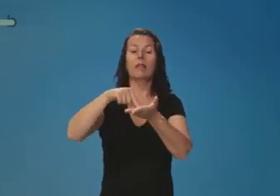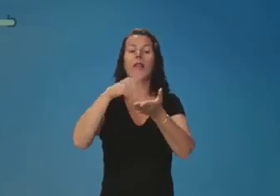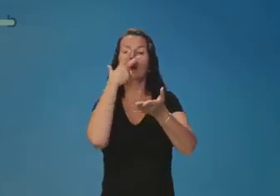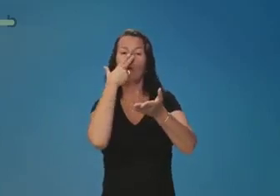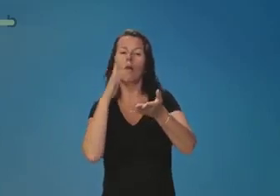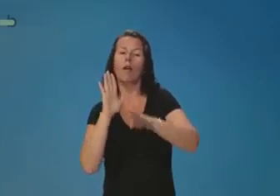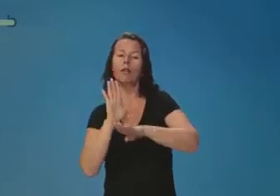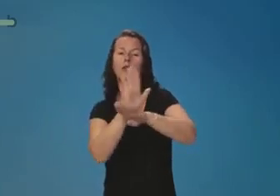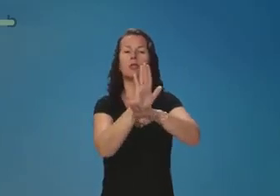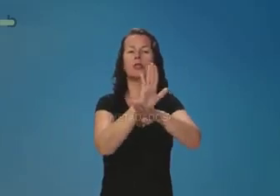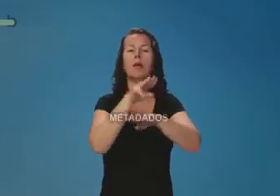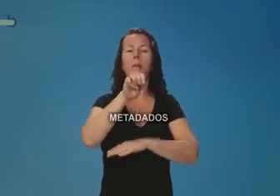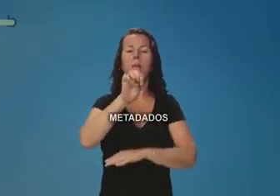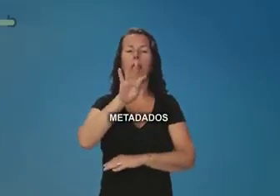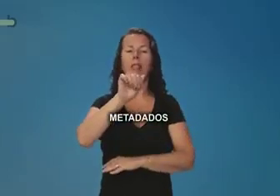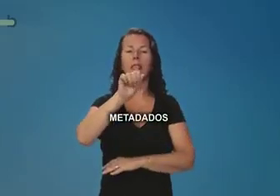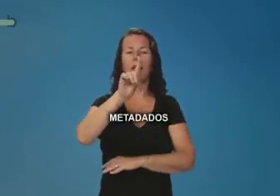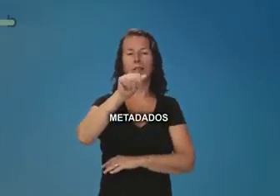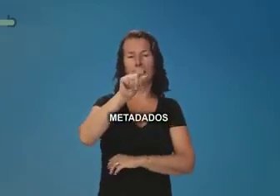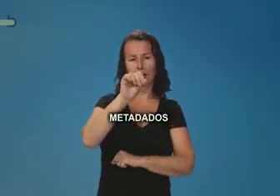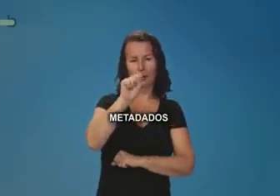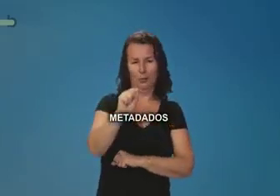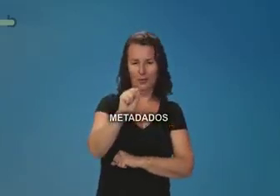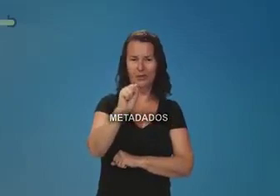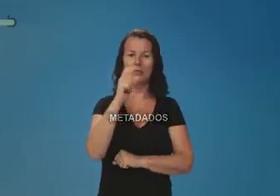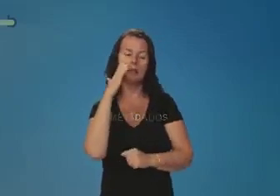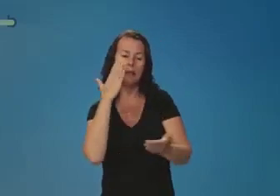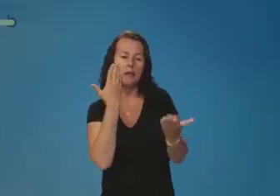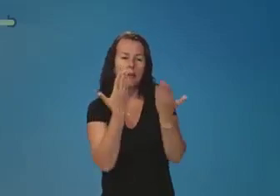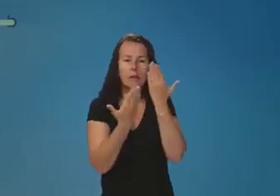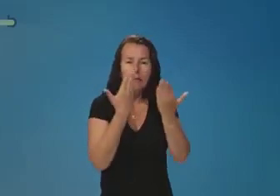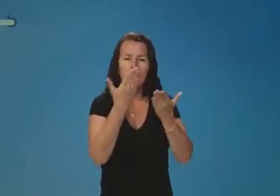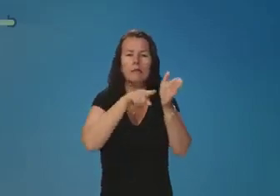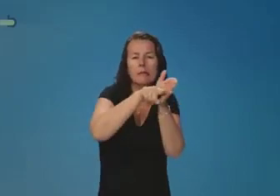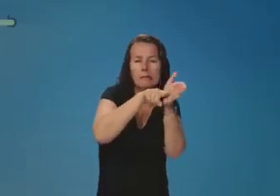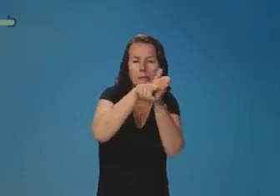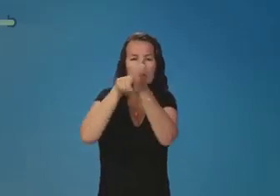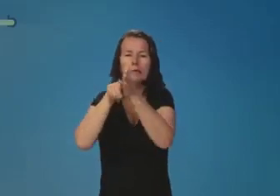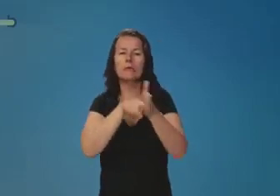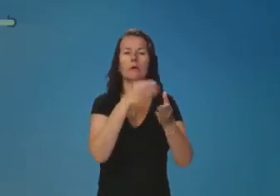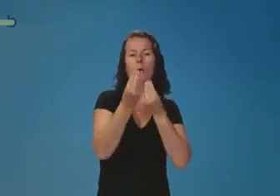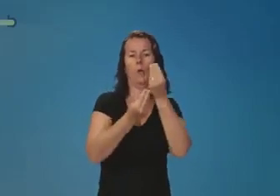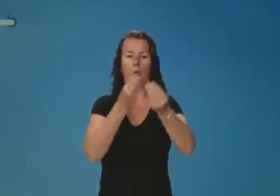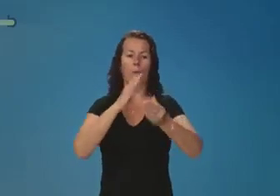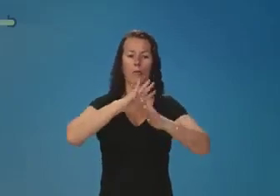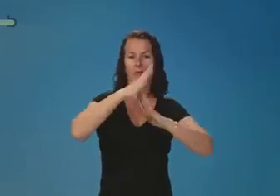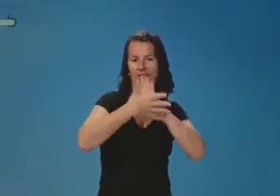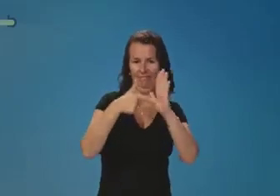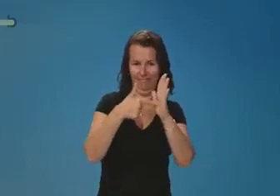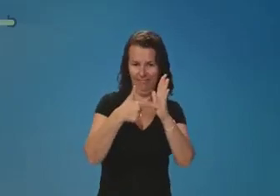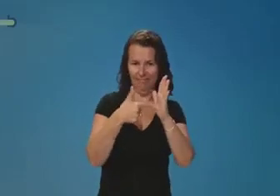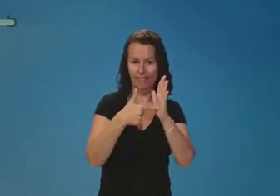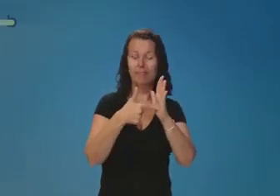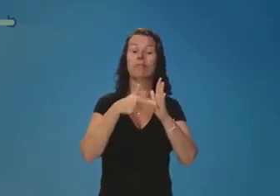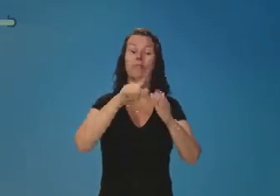gerando metadados que contribuem para as etapas de análise e pesquisa sobre a Libras. Primeiramente, a